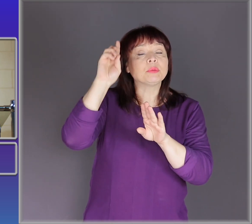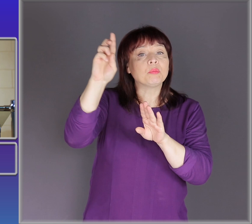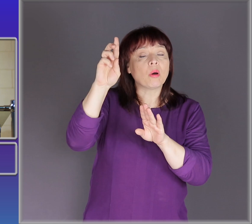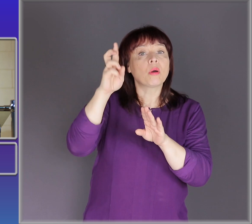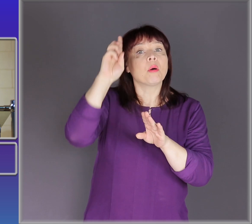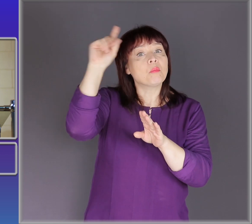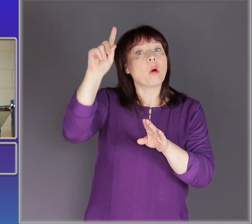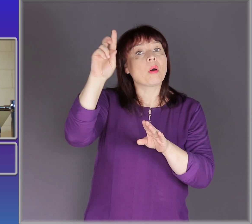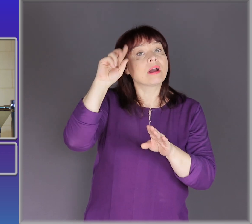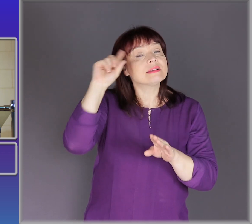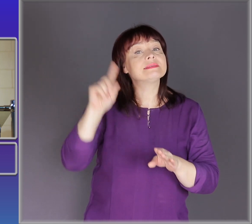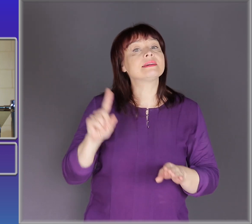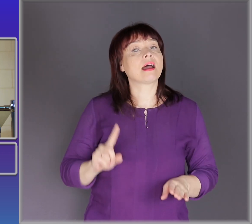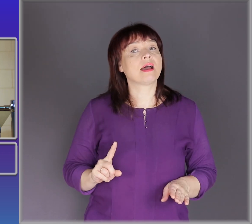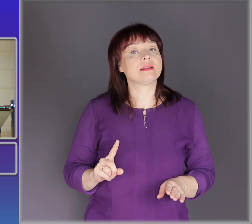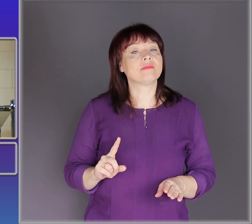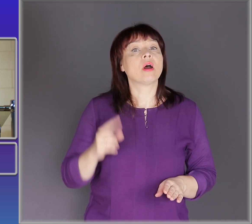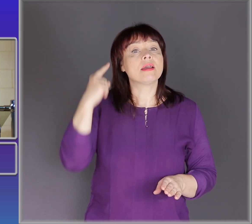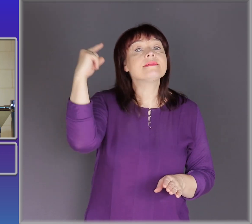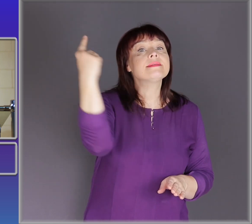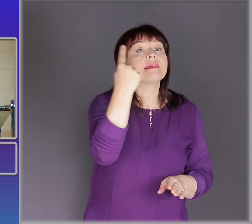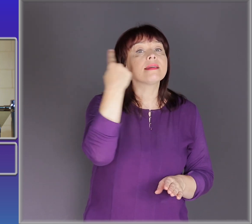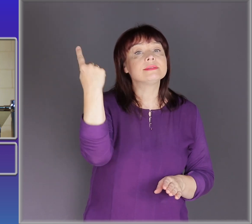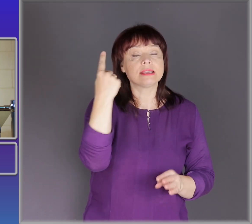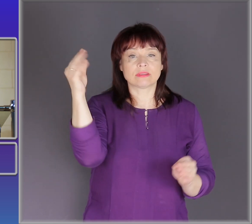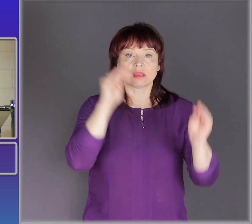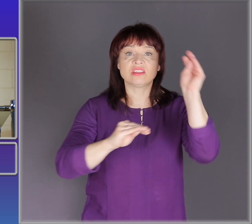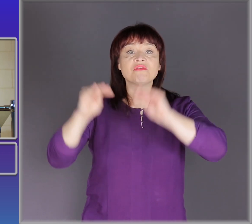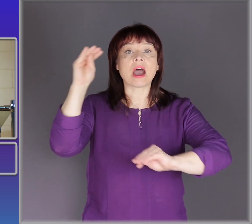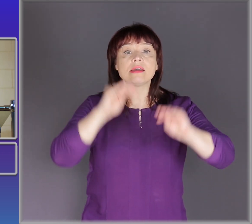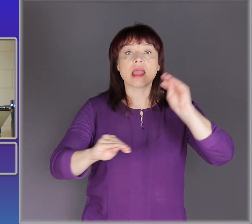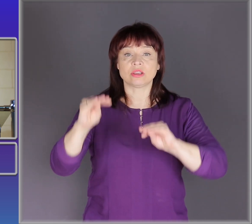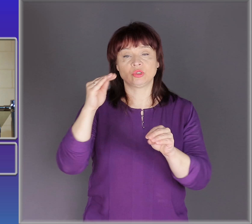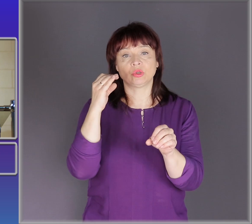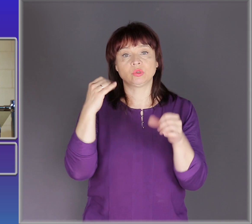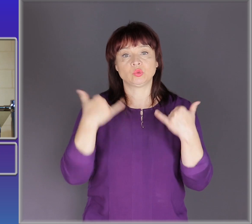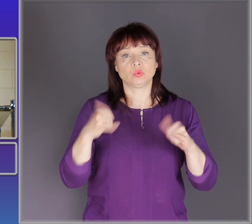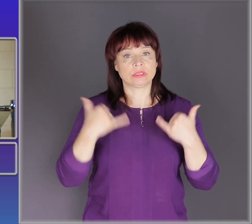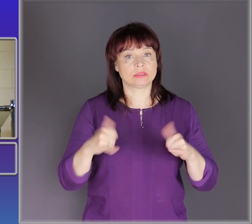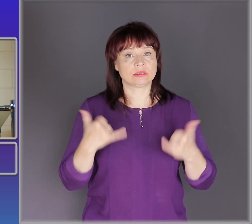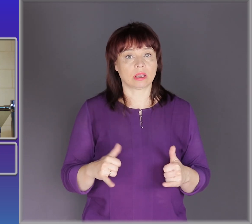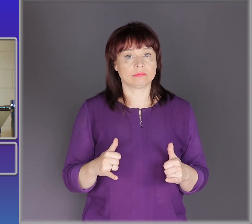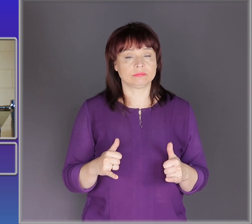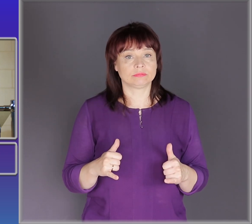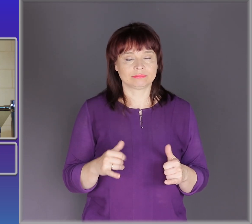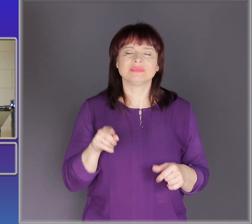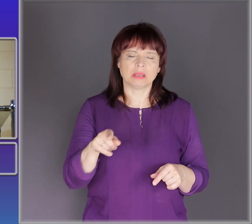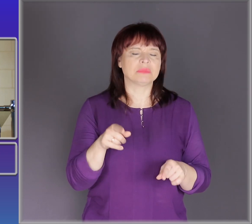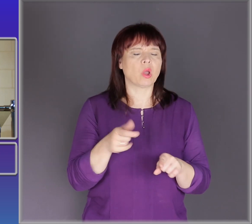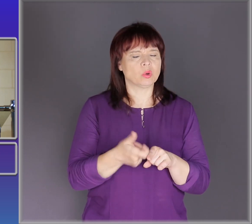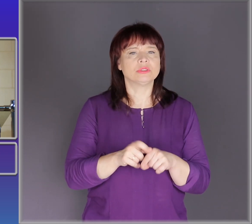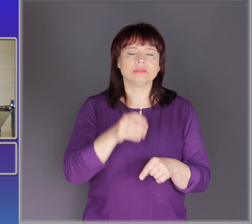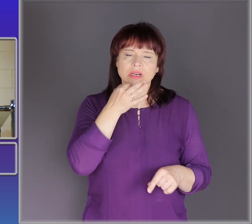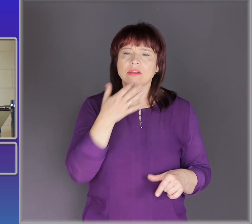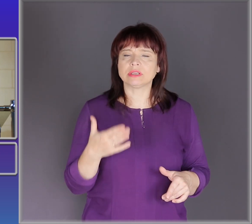бог бог израилев един творящий чудеса мне это